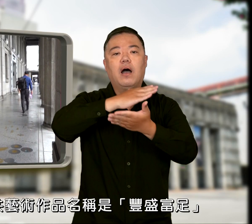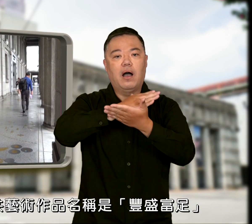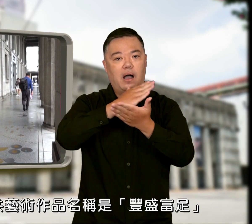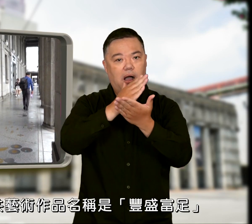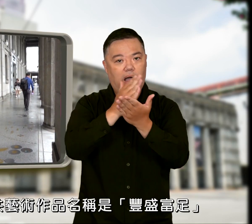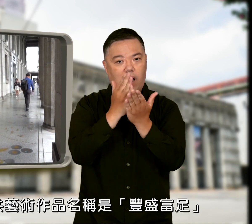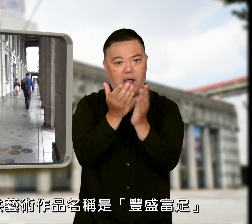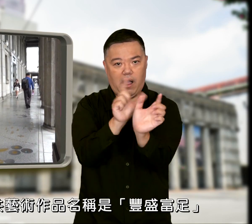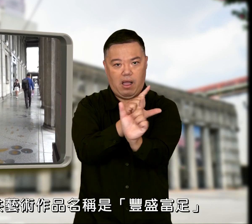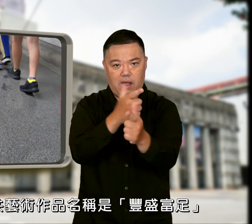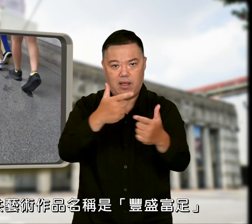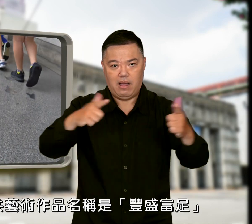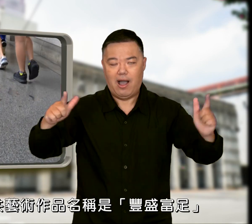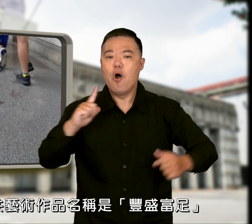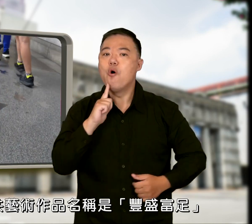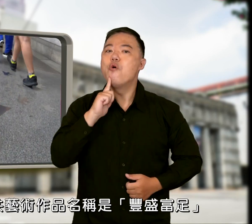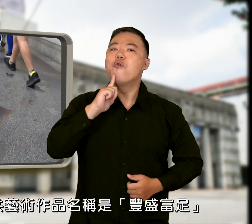是丰盛富足，